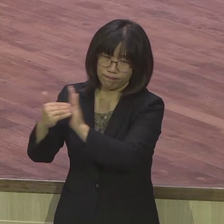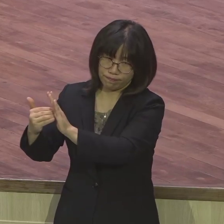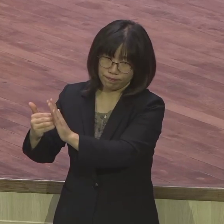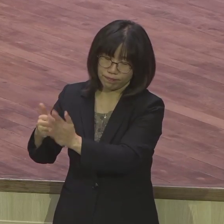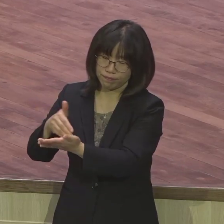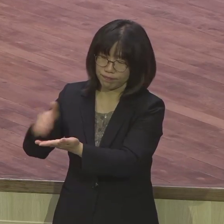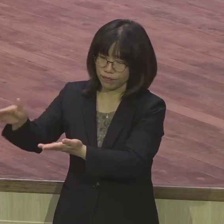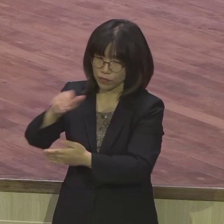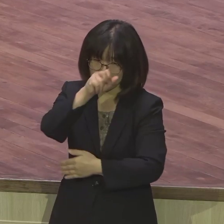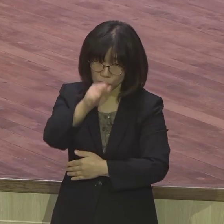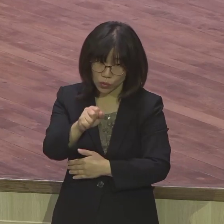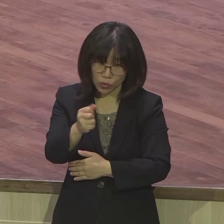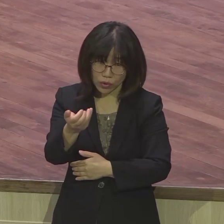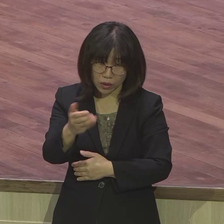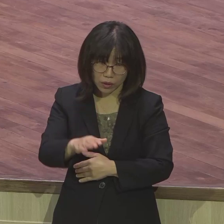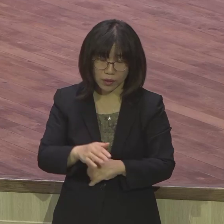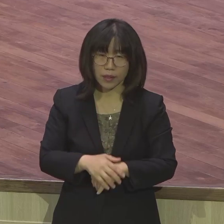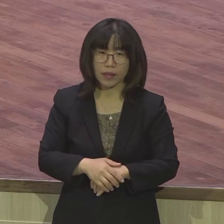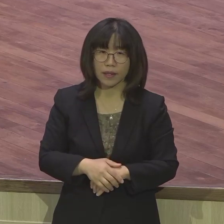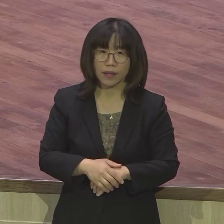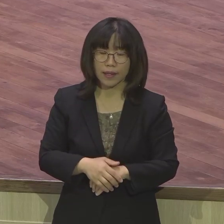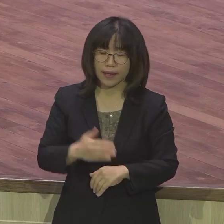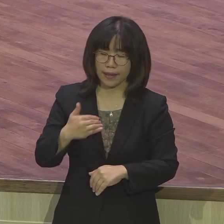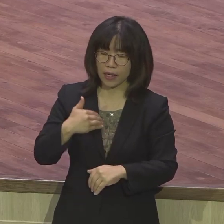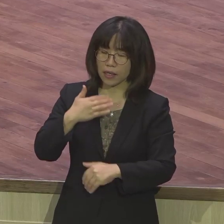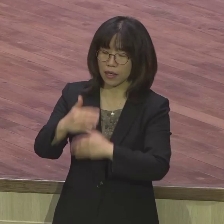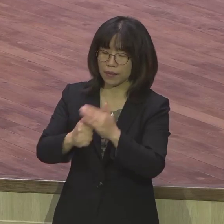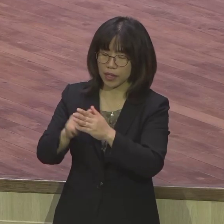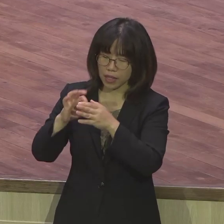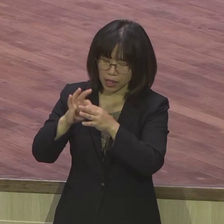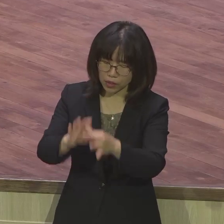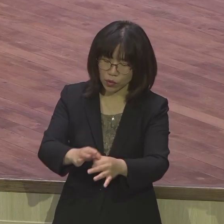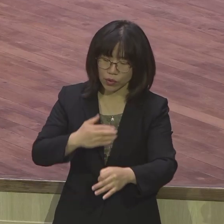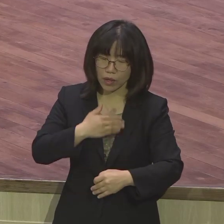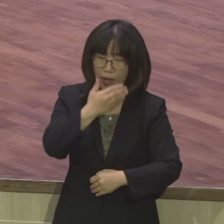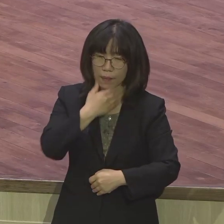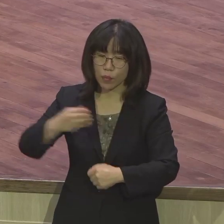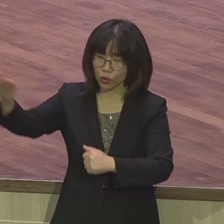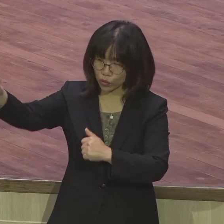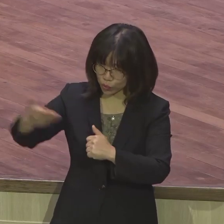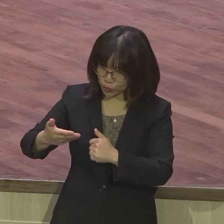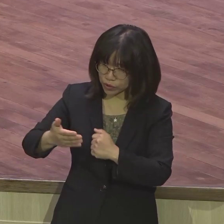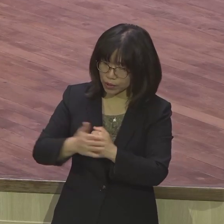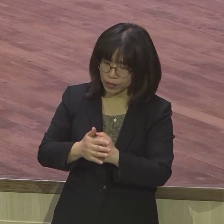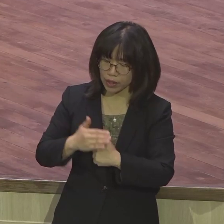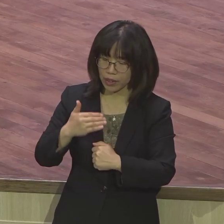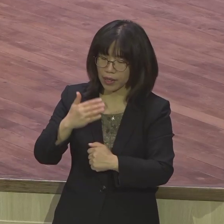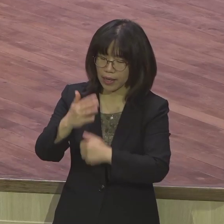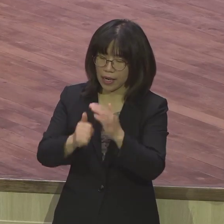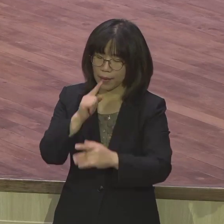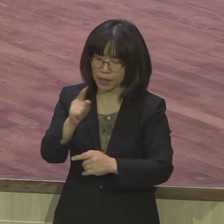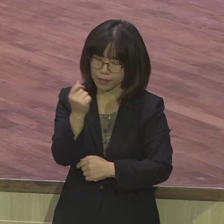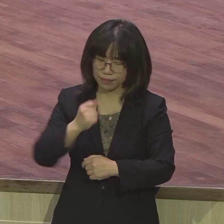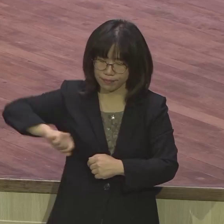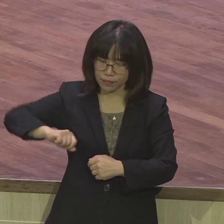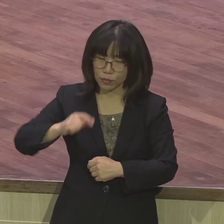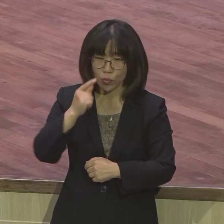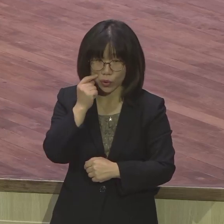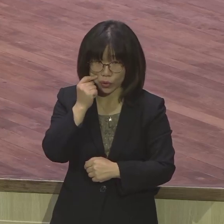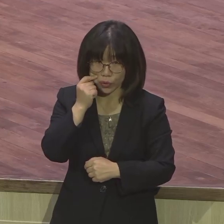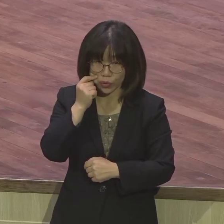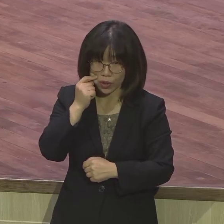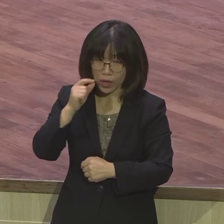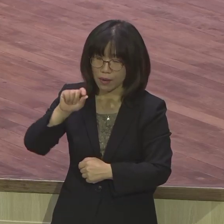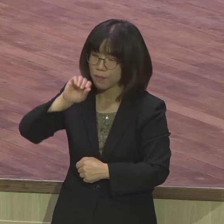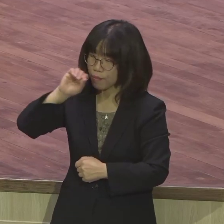못살게 구는 분이 아니라 나에게 영원한 자원을 주고 행복을 주고 나의 창조주신데 어떻게 내가 하나님을 부인하고